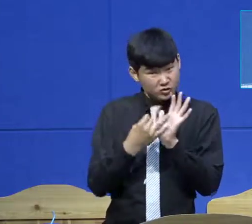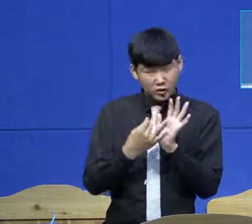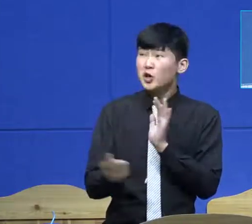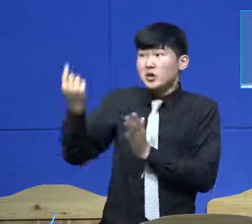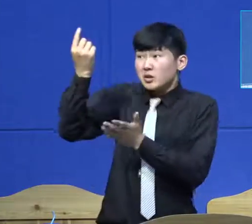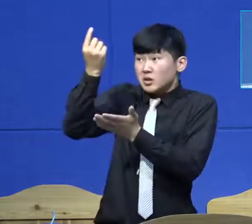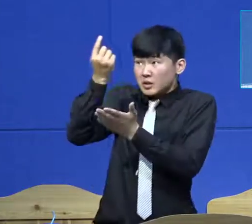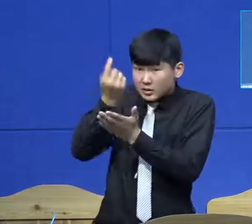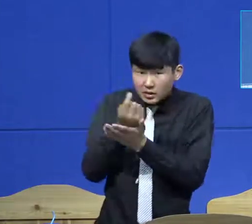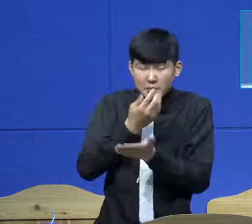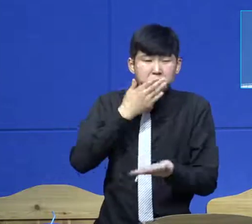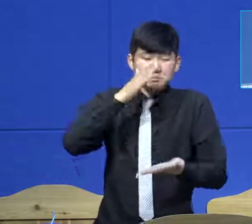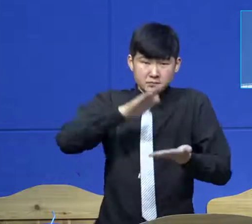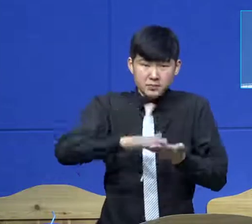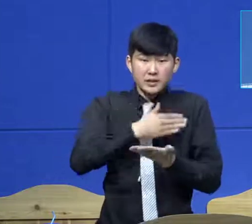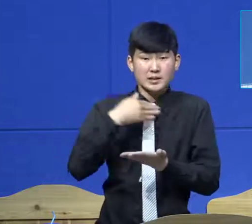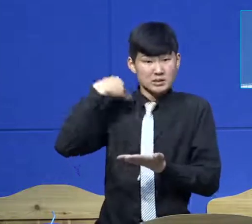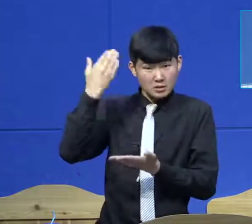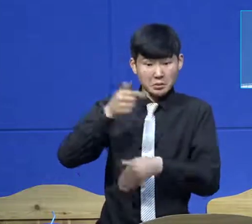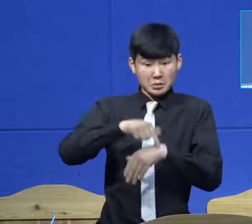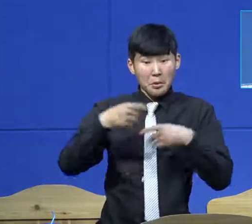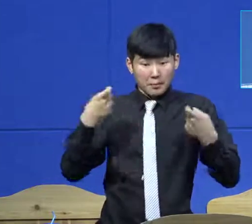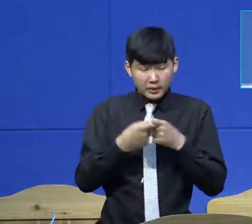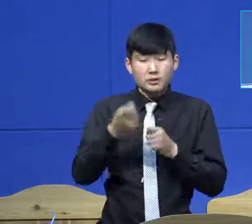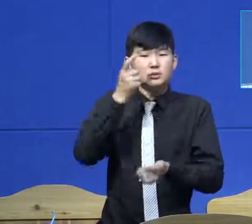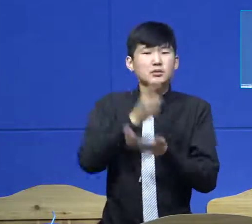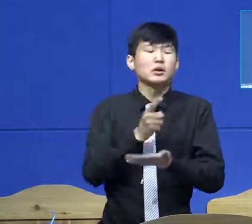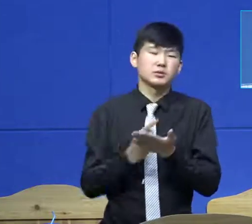тэр эзэн цаг нь болов гарцаагүй ирнэ гэсэн.